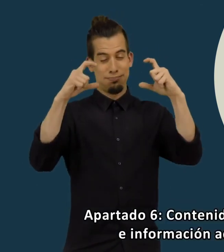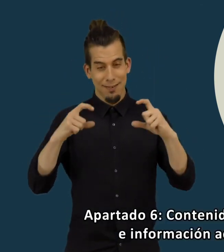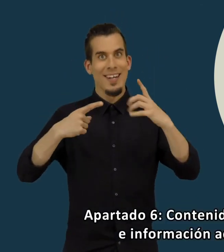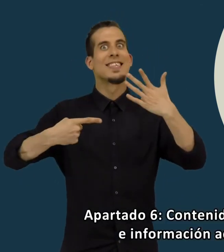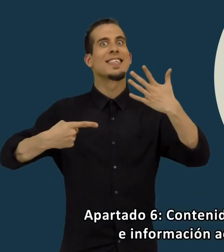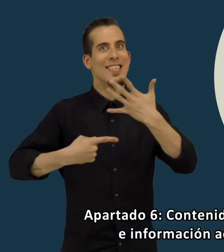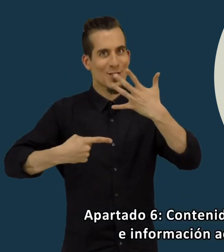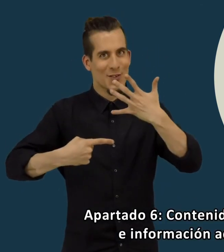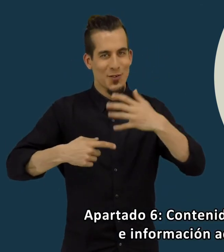Apartado 6.